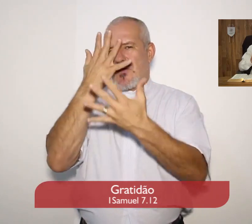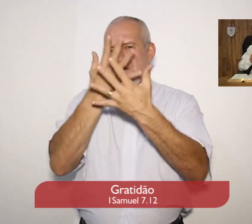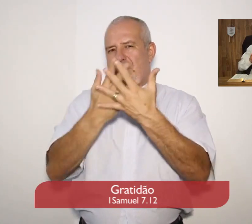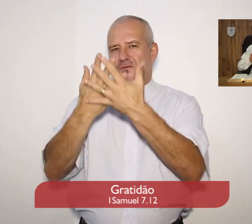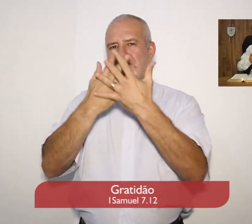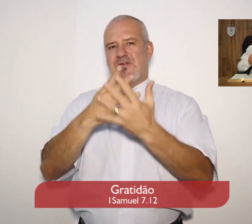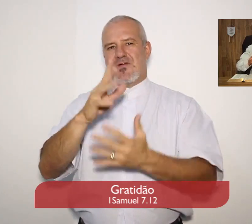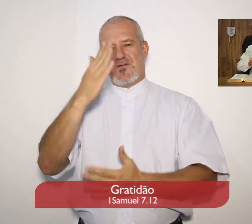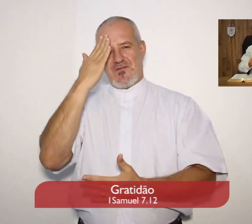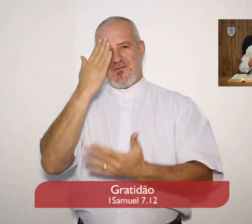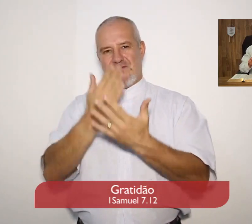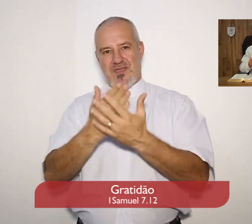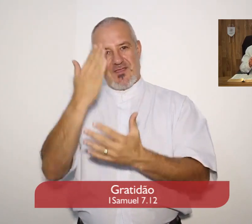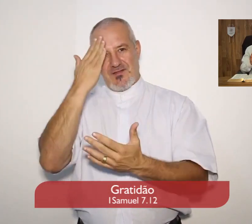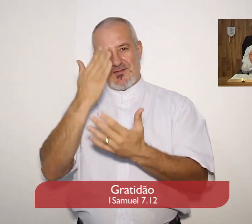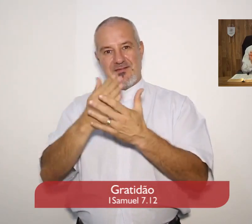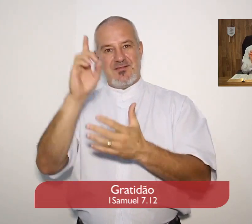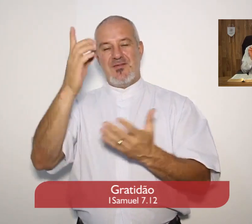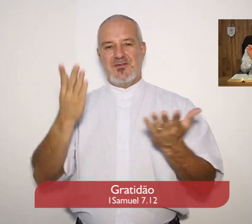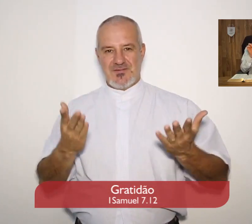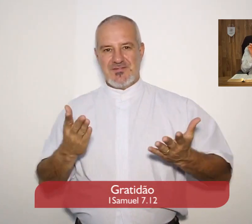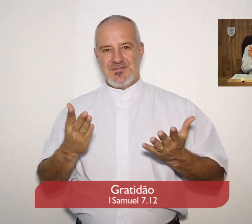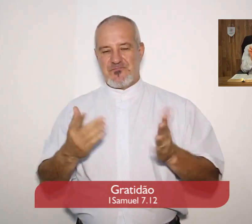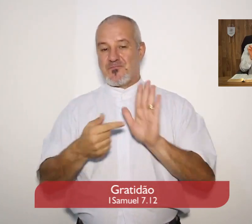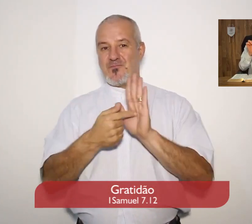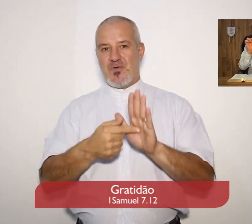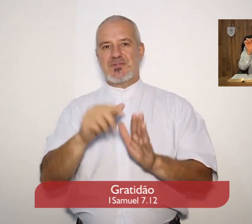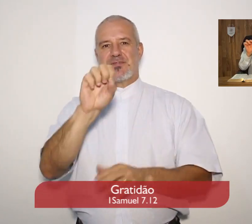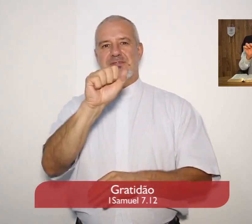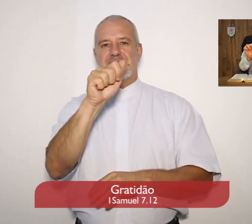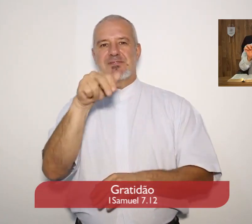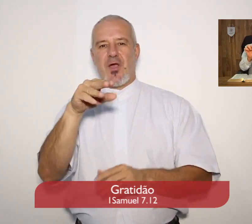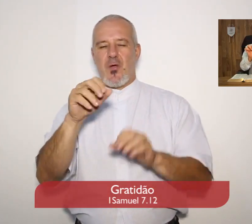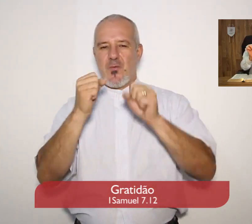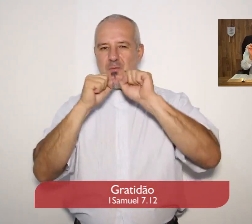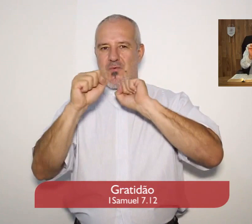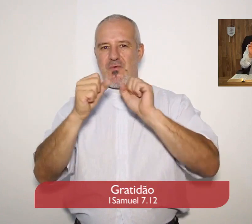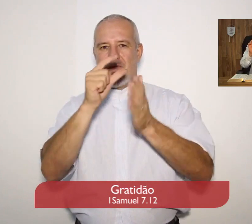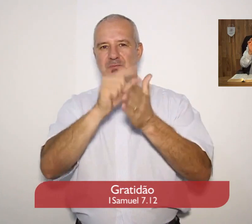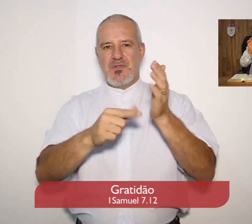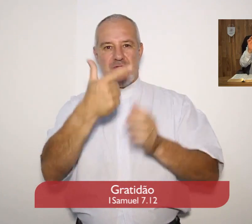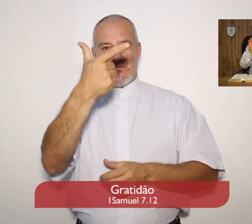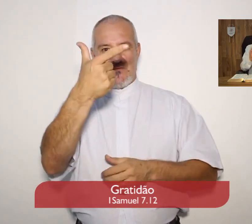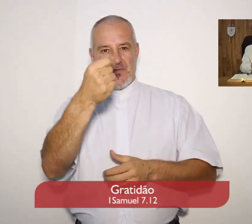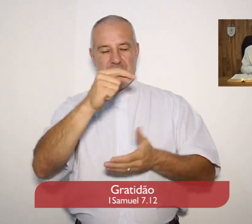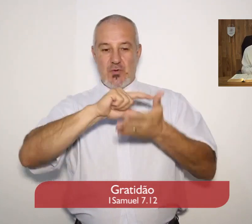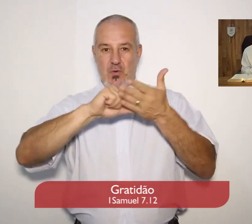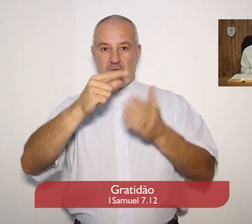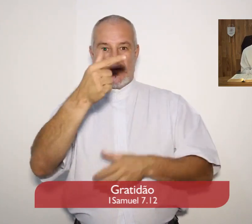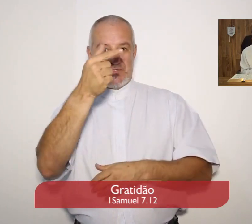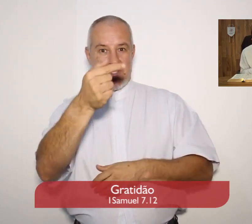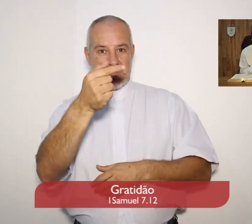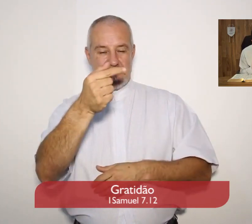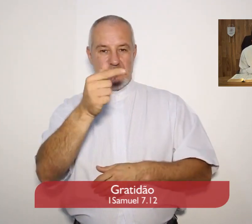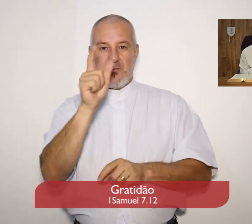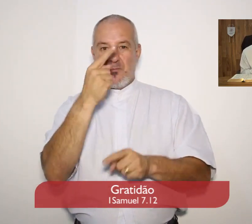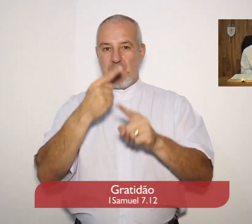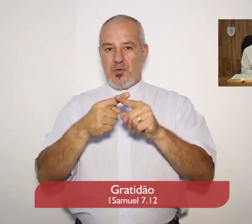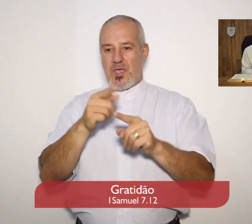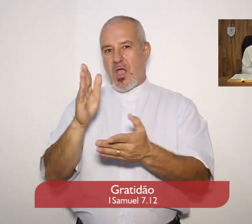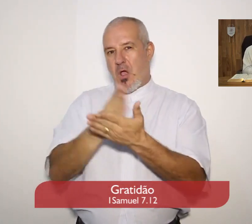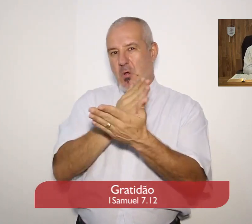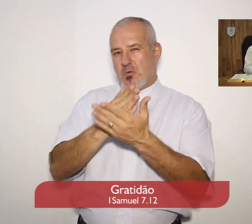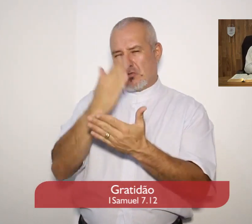e confiança em Deus. Está lá no Salmo 20, o versículo 7. Uns confiam em carros, outros